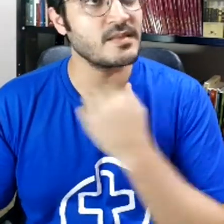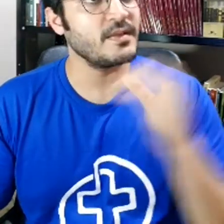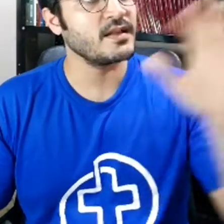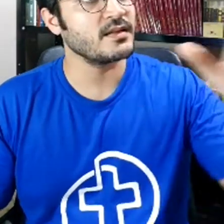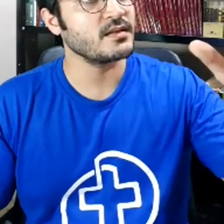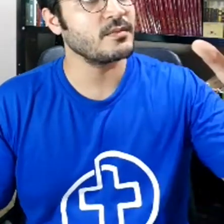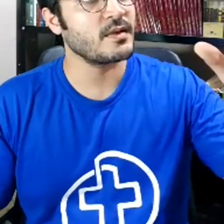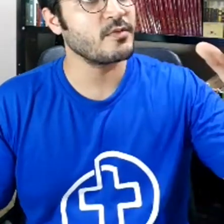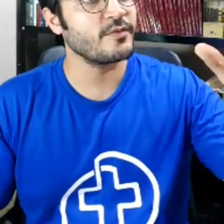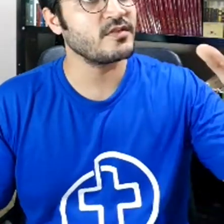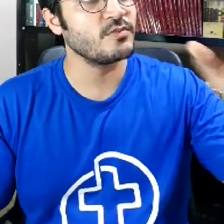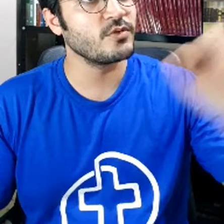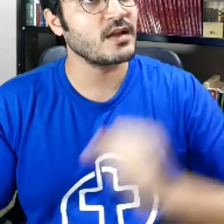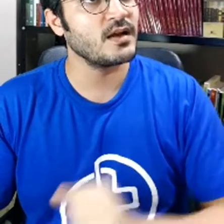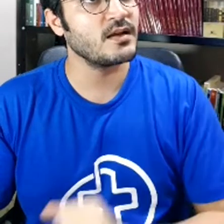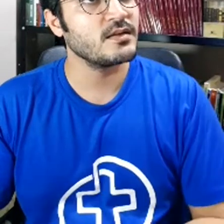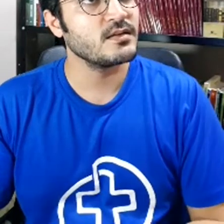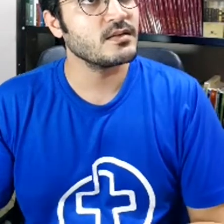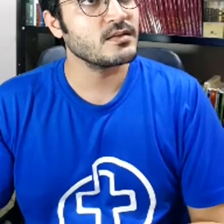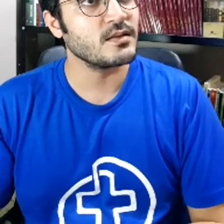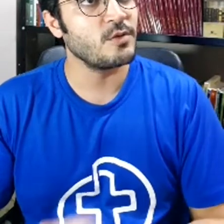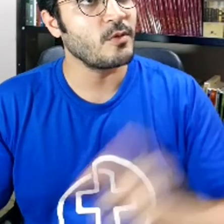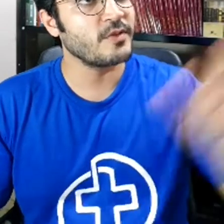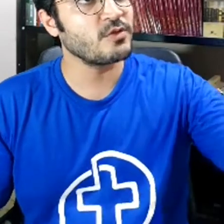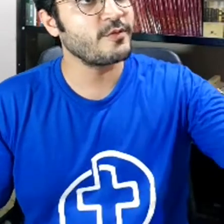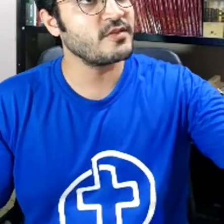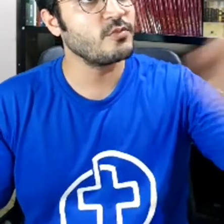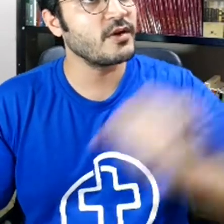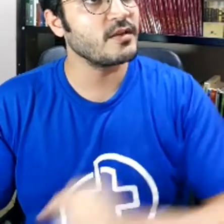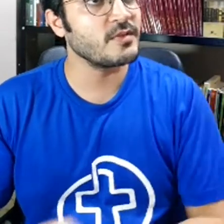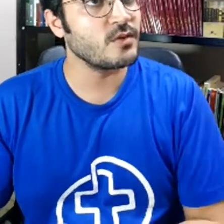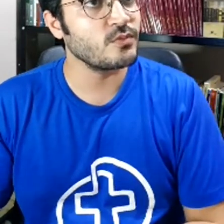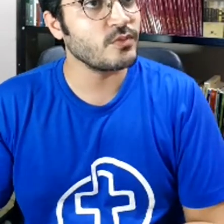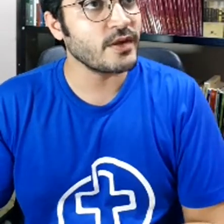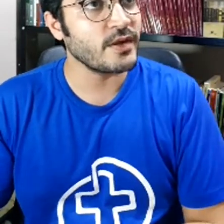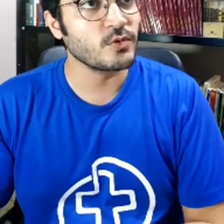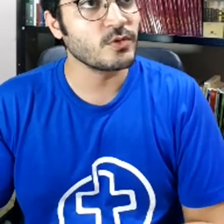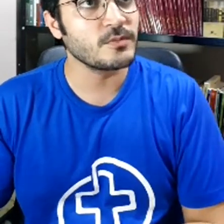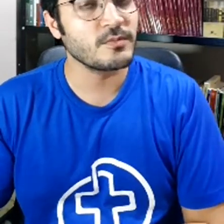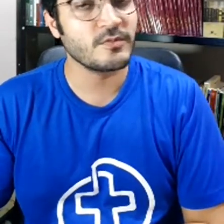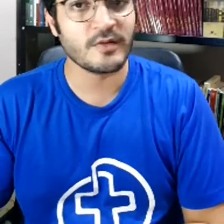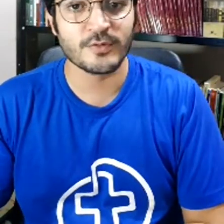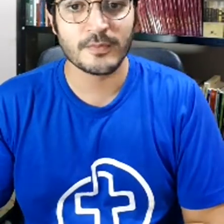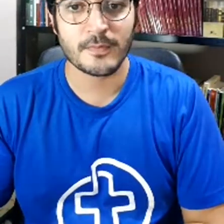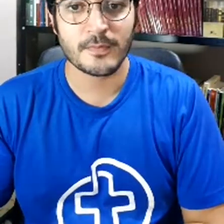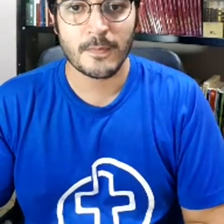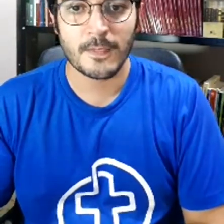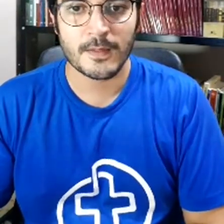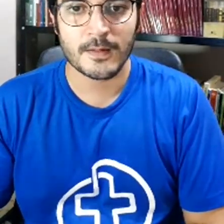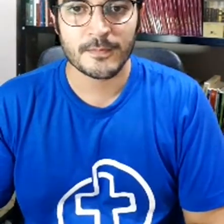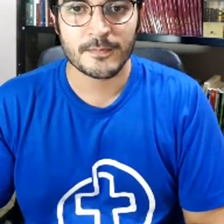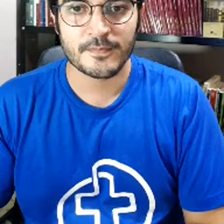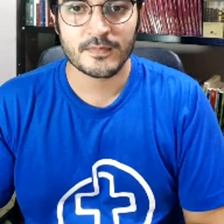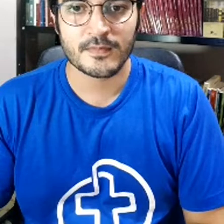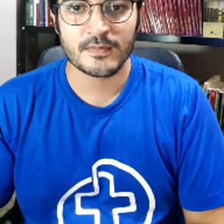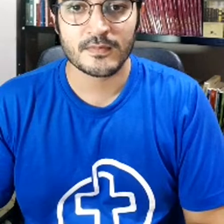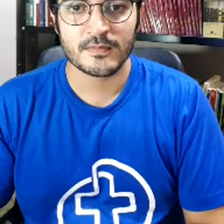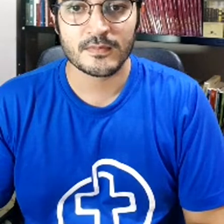perceber nada aqui. Para mim o Facebook está normal. O pessoal do Facebook aqui, me dá um retorno, por favor.